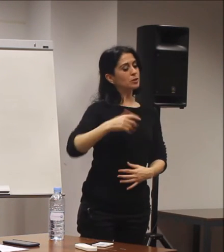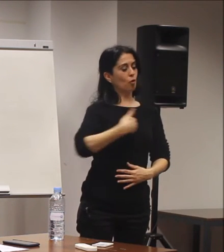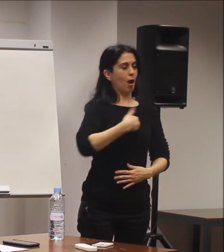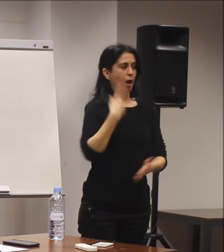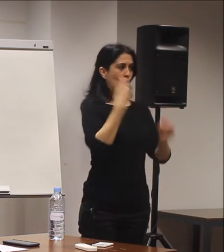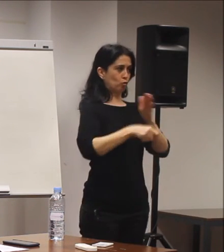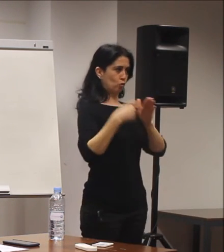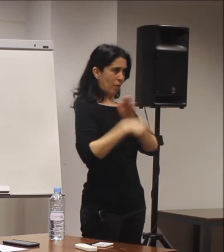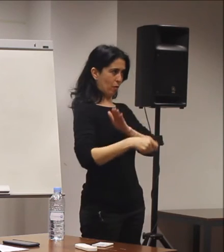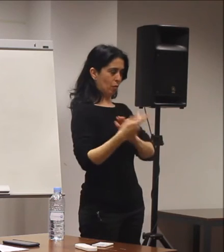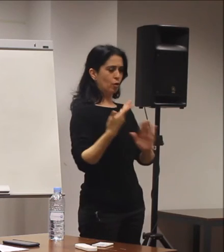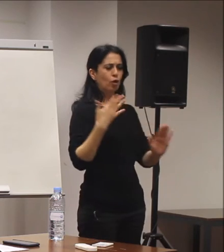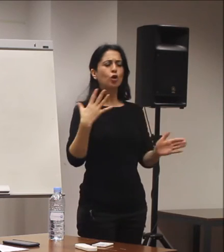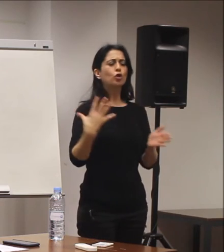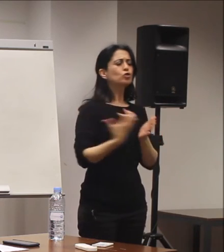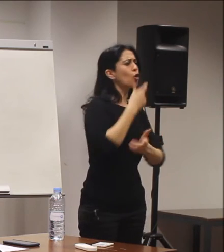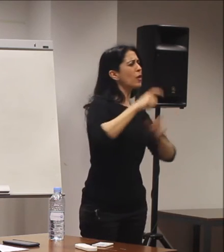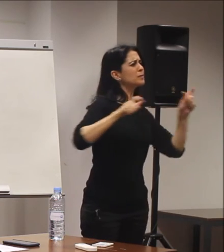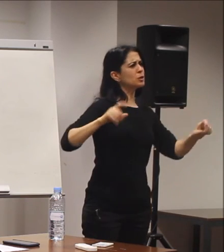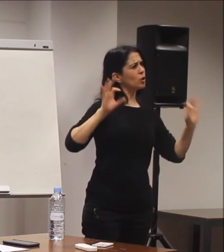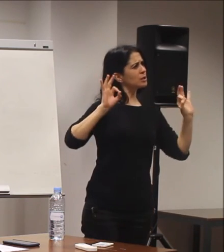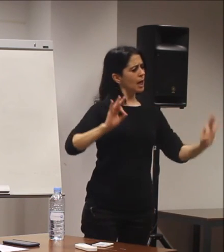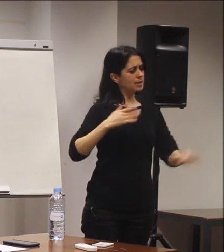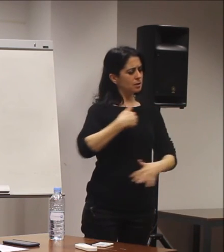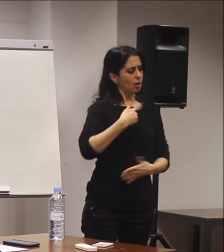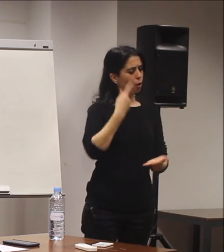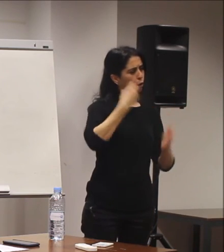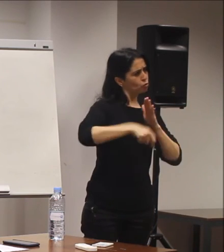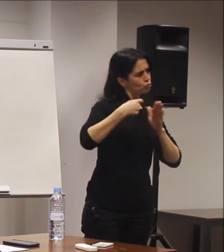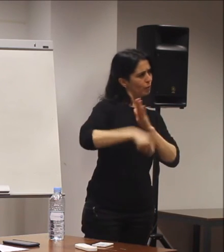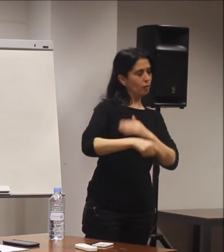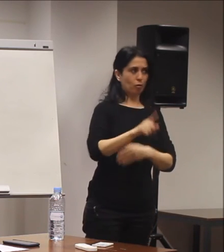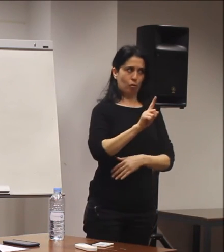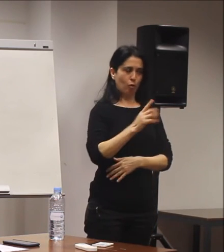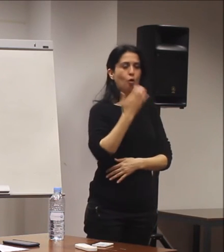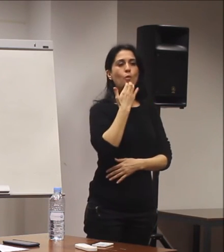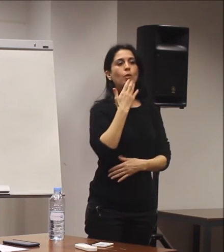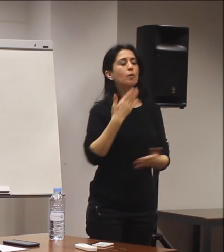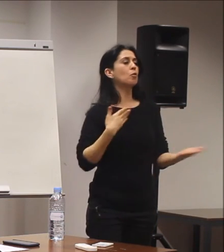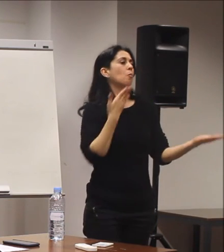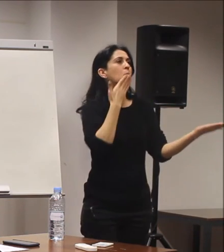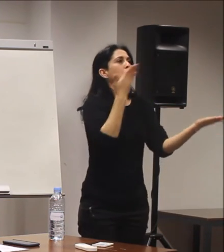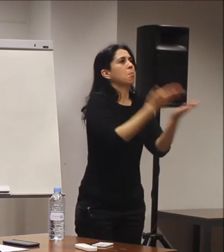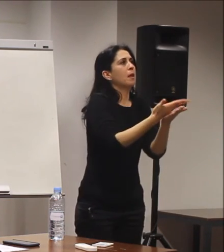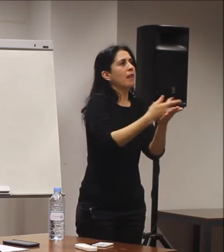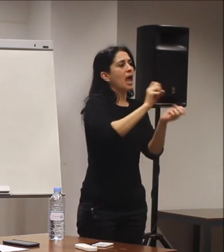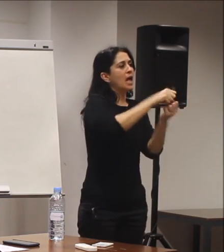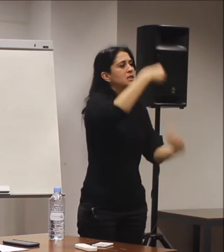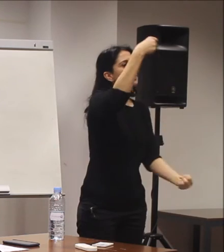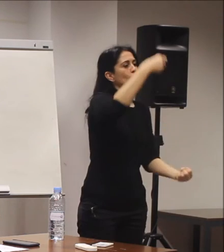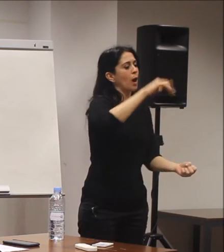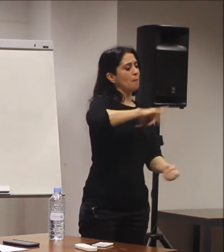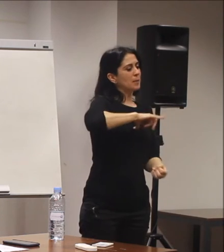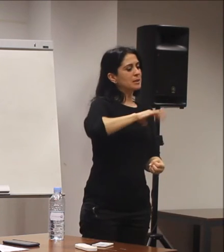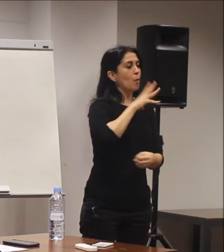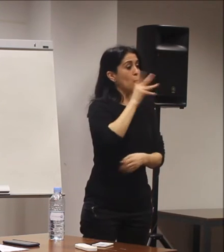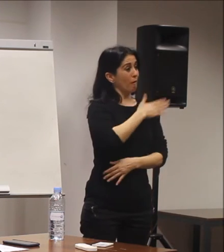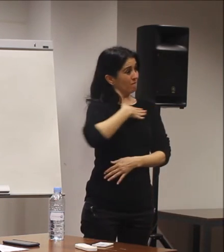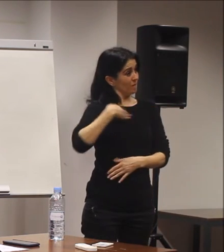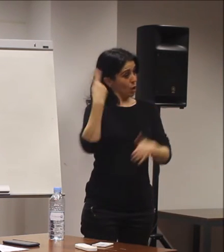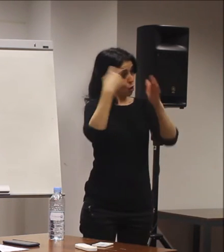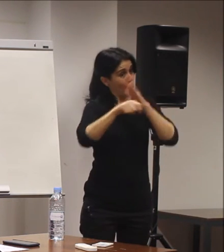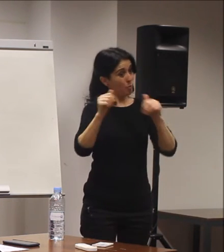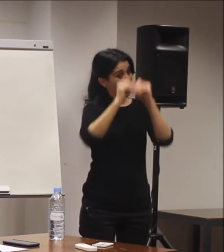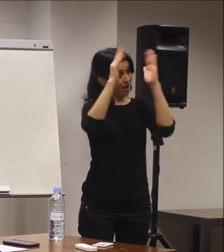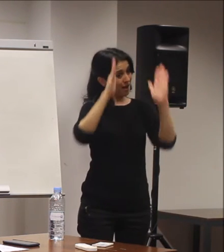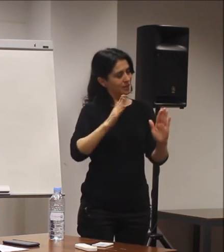consumidor. Un ejemplo práctico lo veremos enseguida. Si uno pide una escritura de préstamo para comprarse una vivienda, goza de la